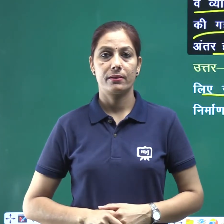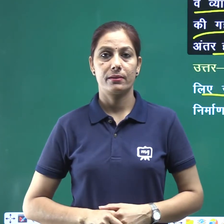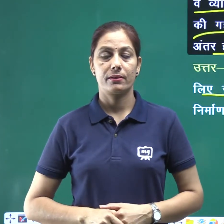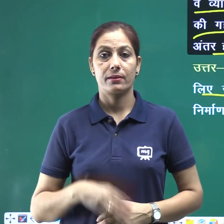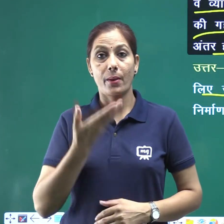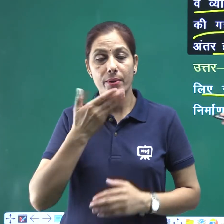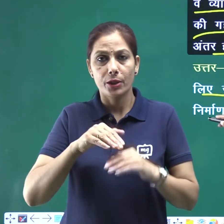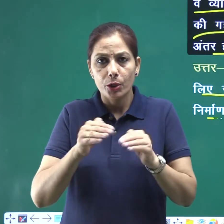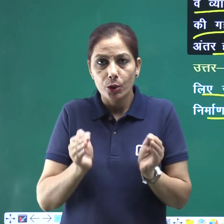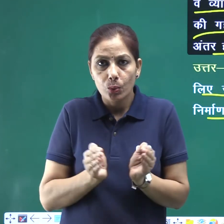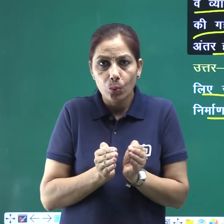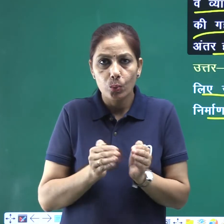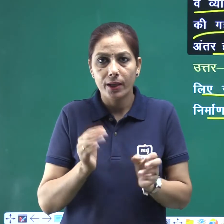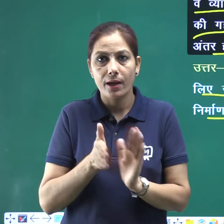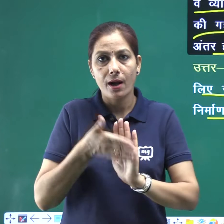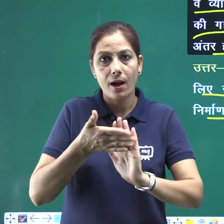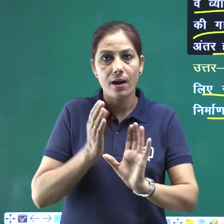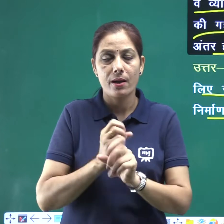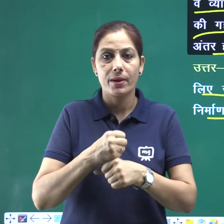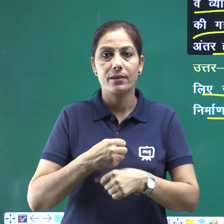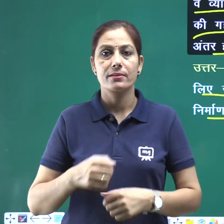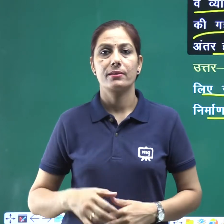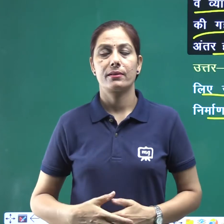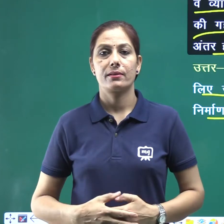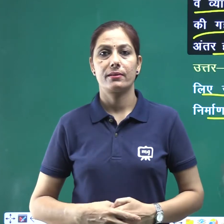कुएं का निर्माण किया जाता है।